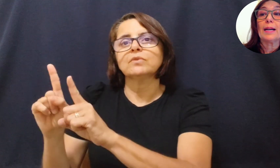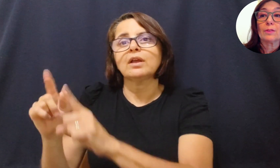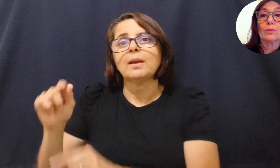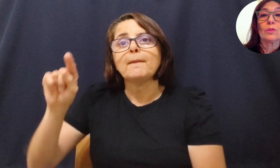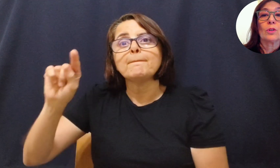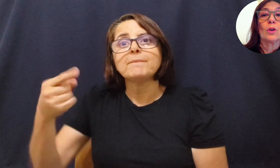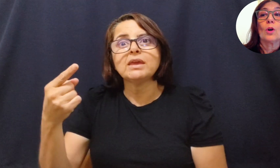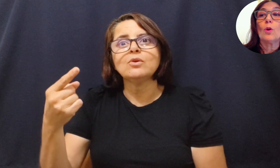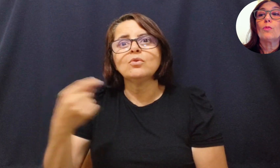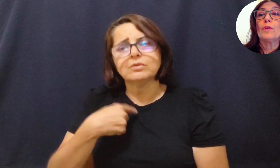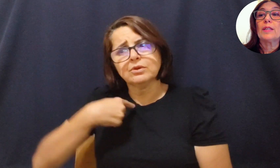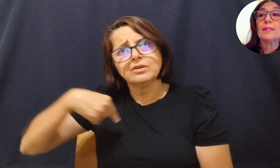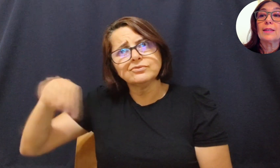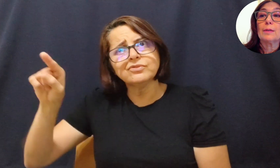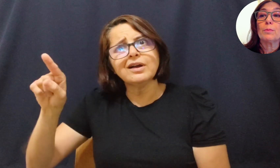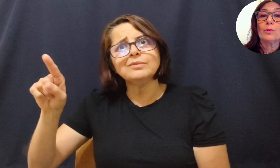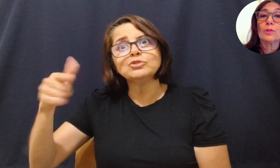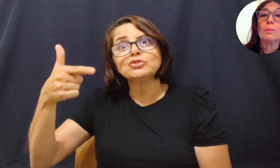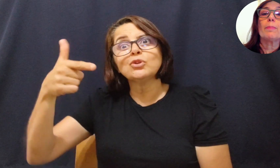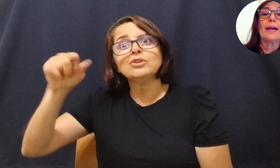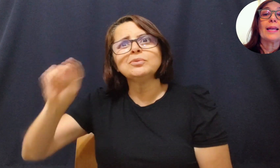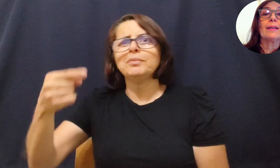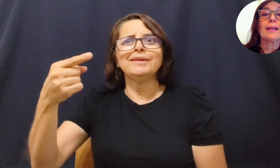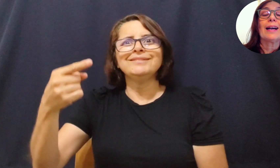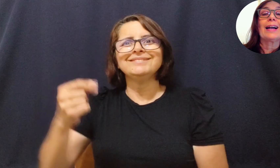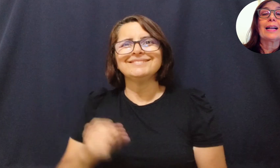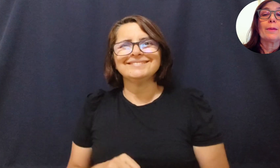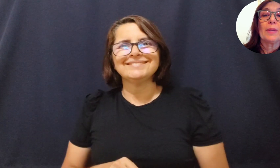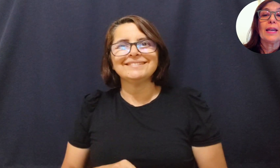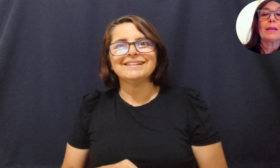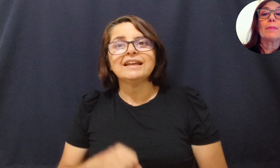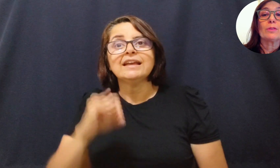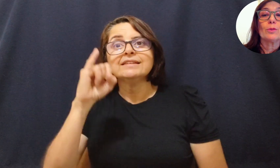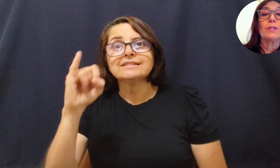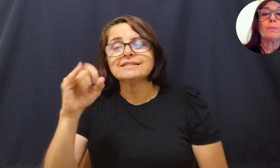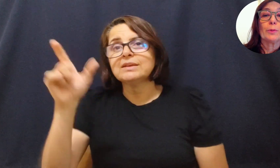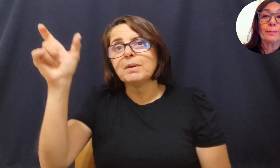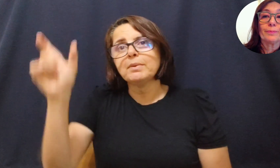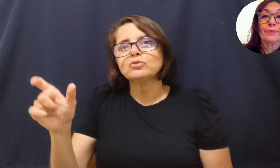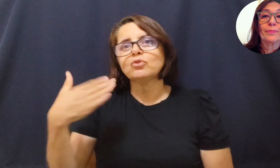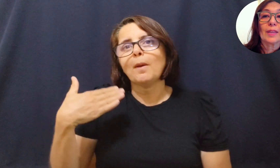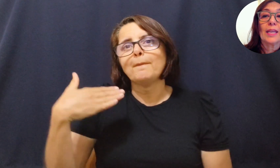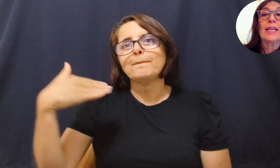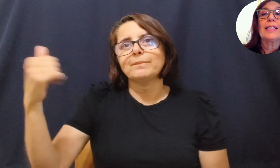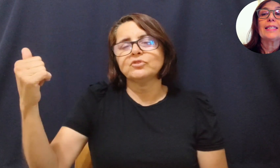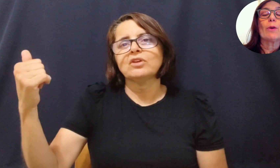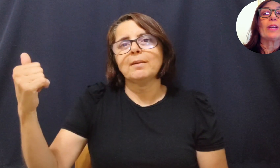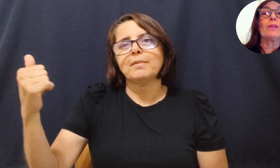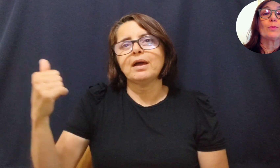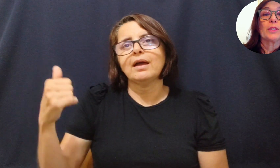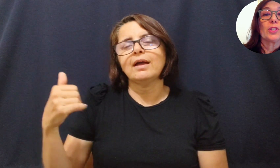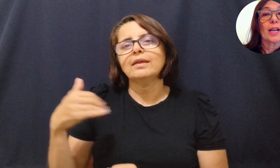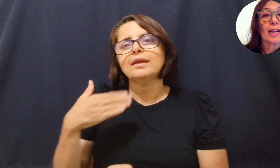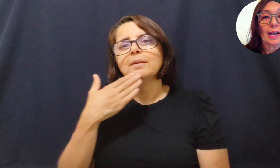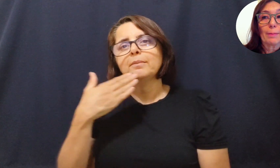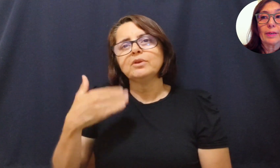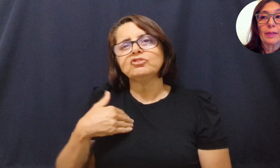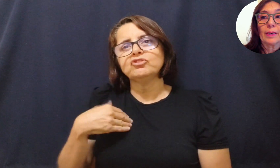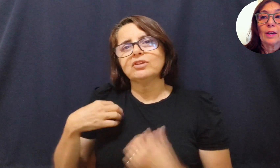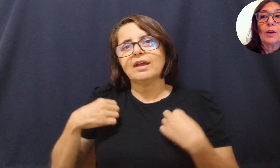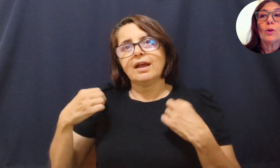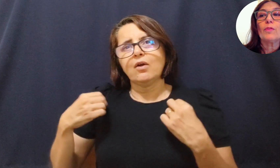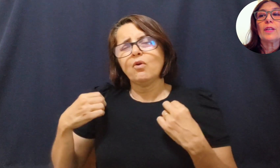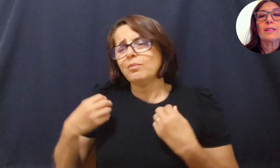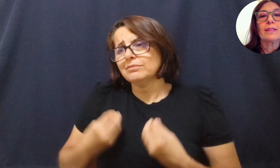1000 passos, oferecermos-nos para caminhar mais 2000. E se alguém nos pedir a